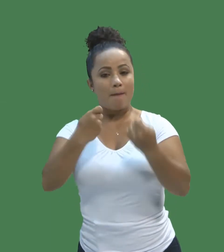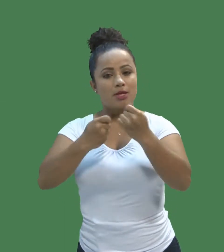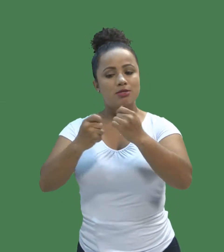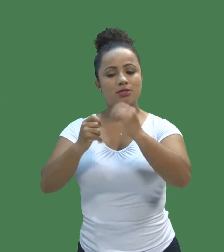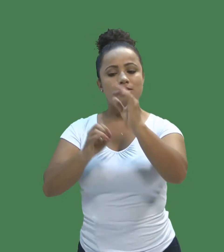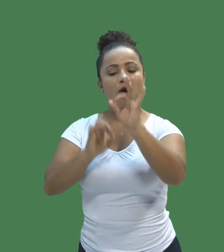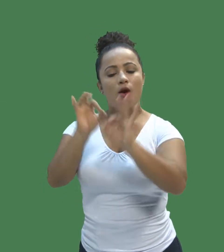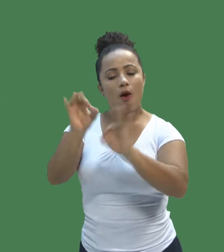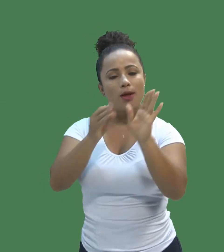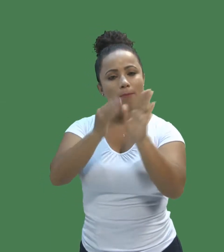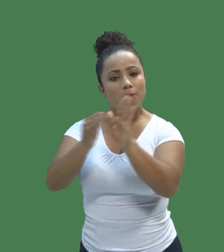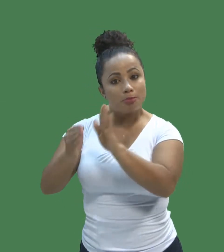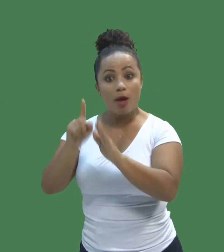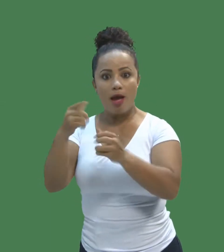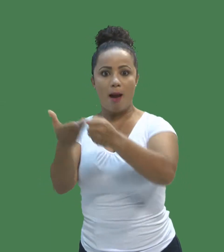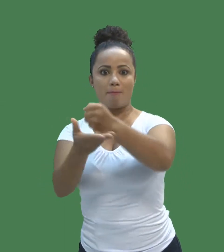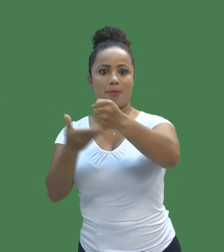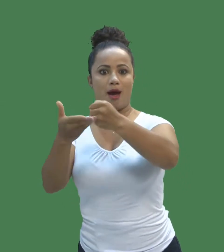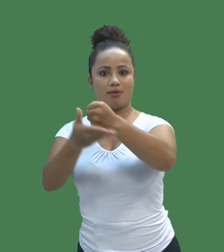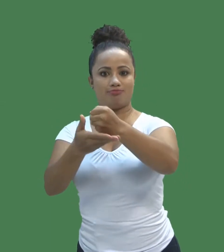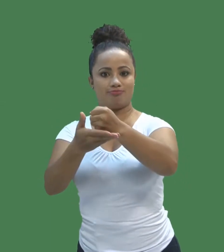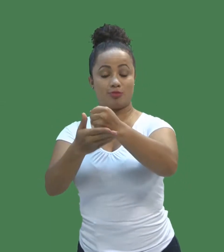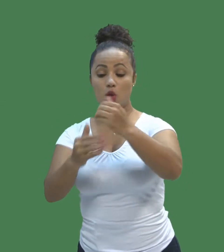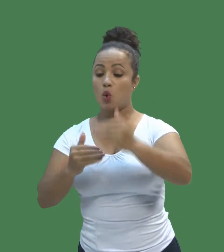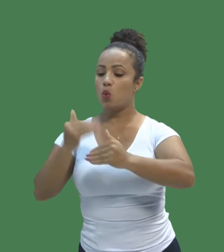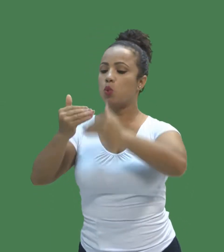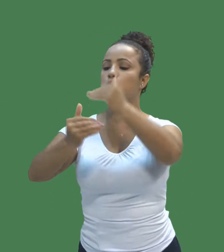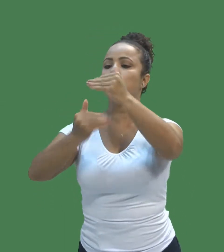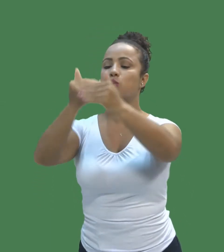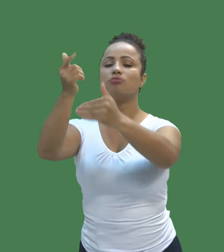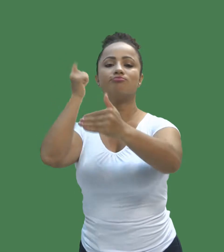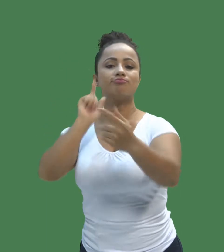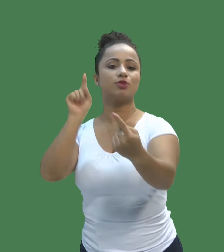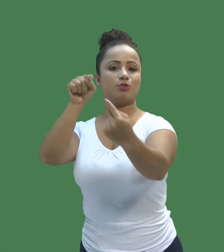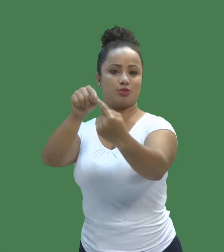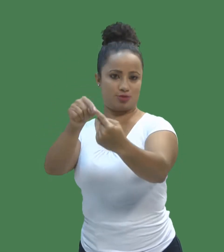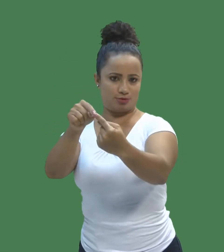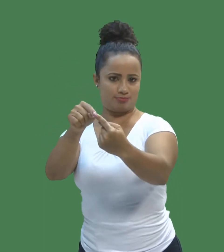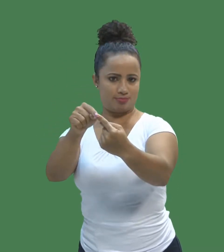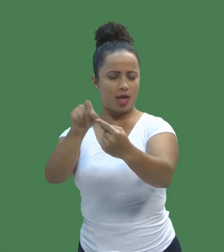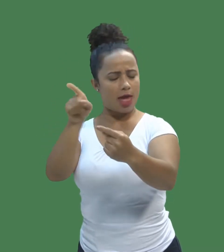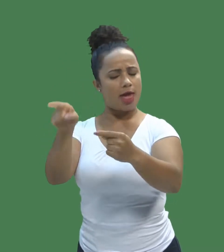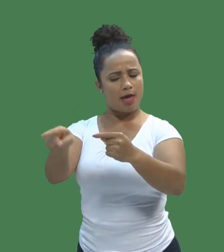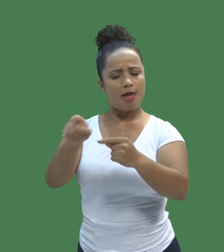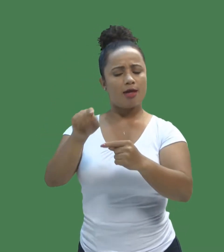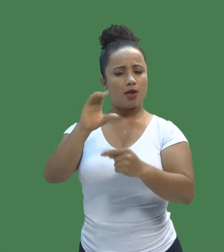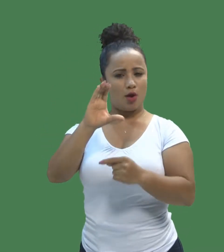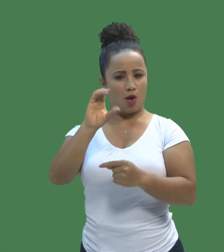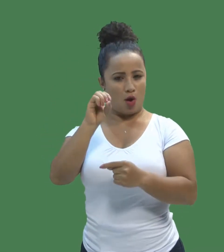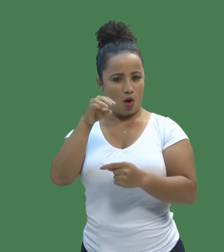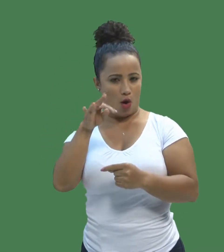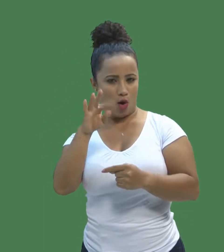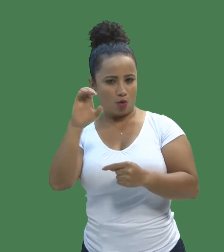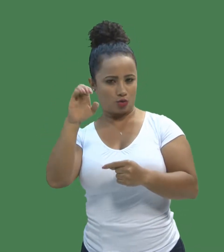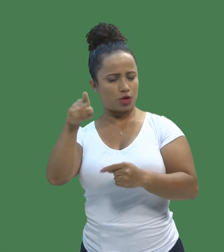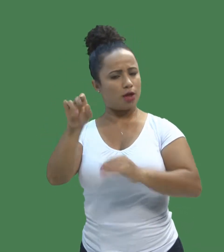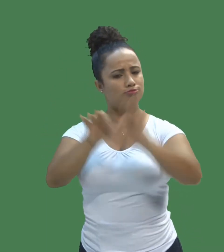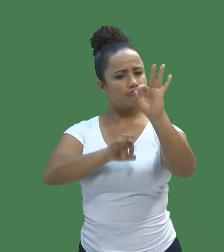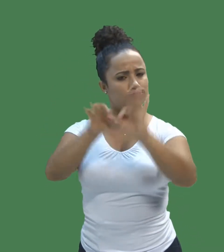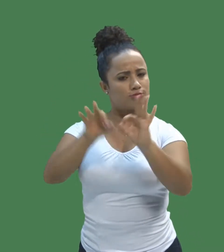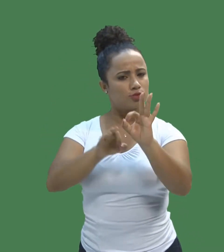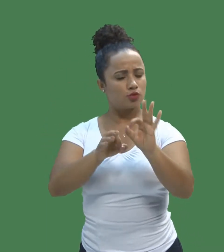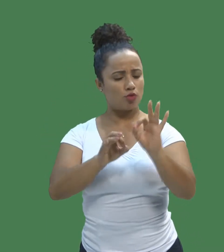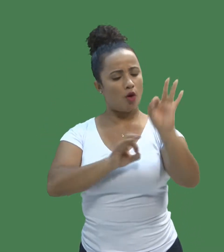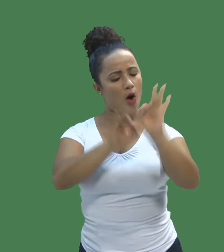como fim. A relação estabelecida por Comte, ordem e progresso,